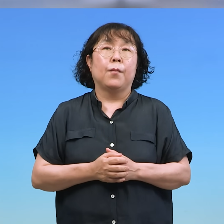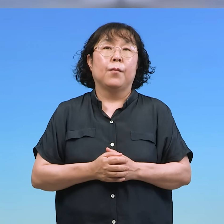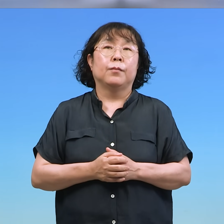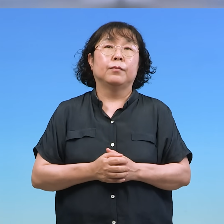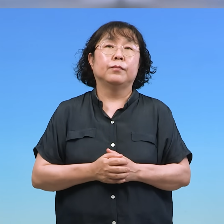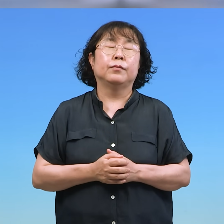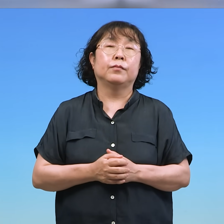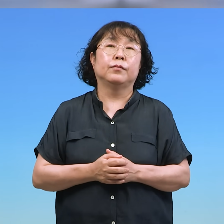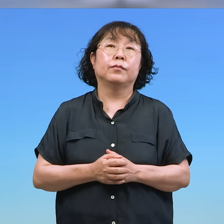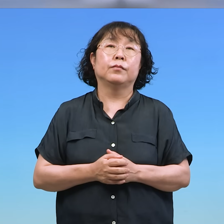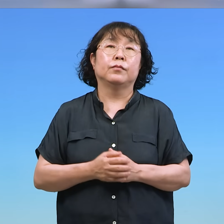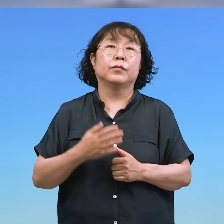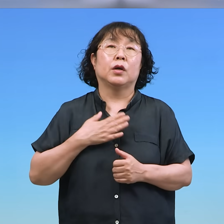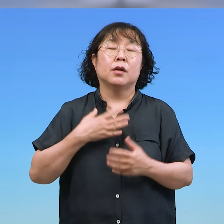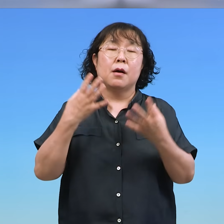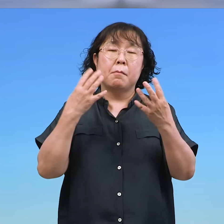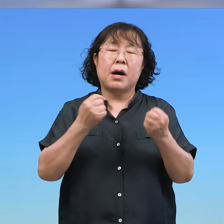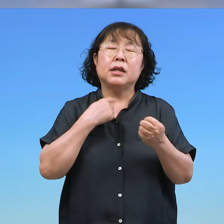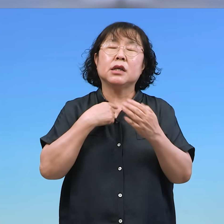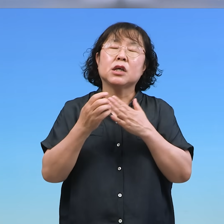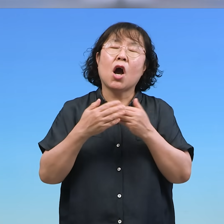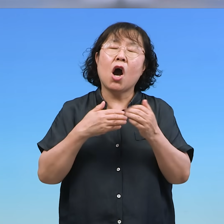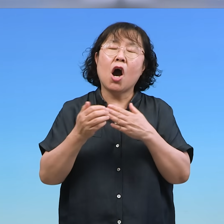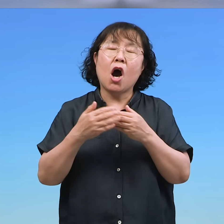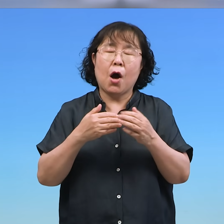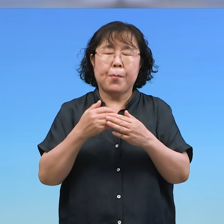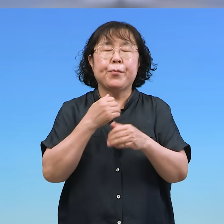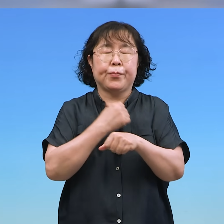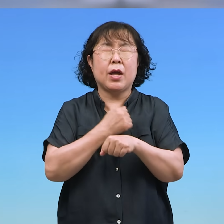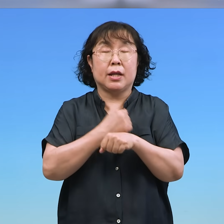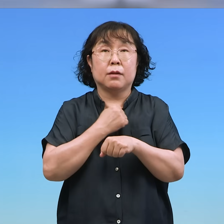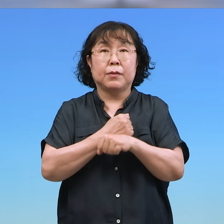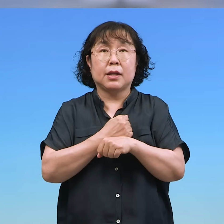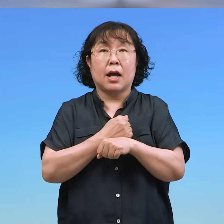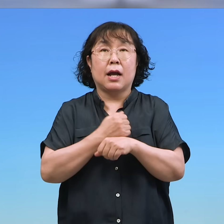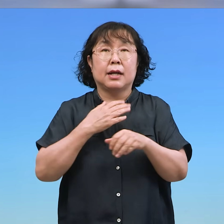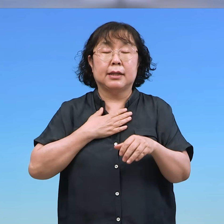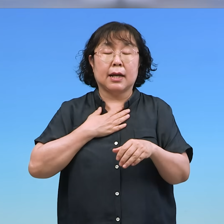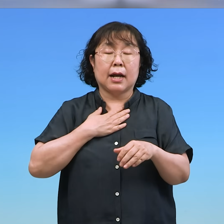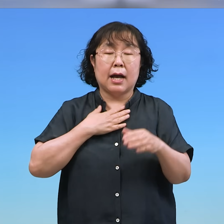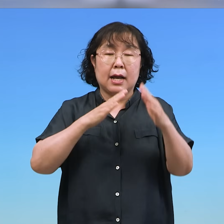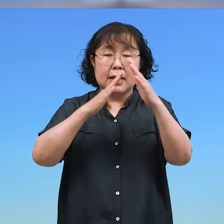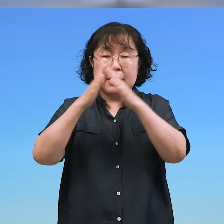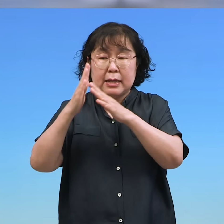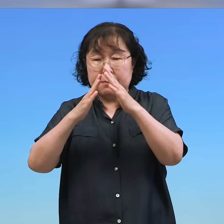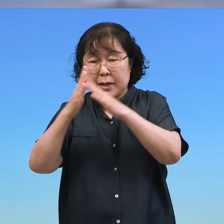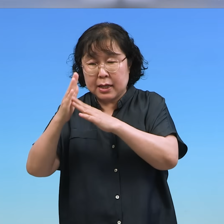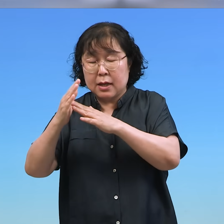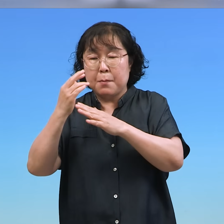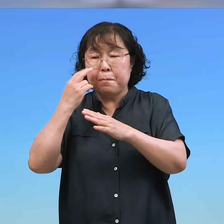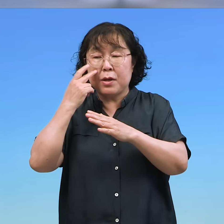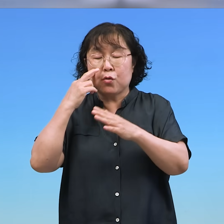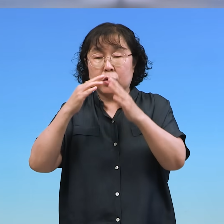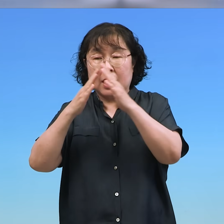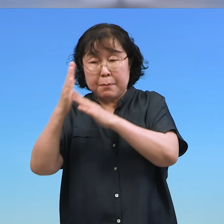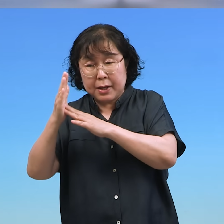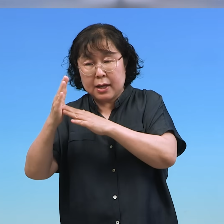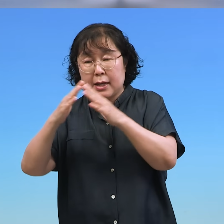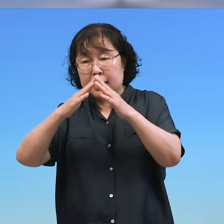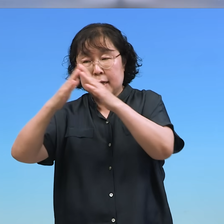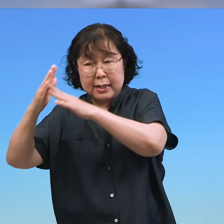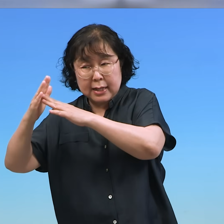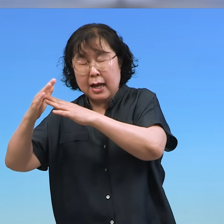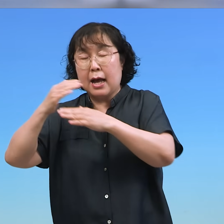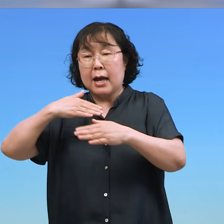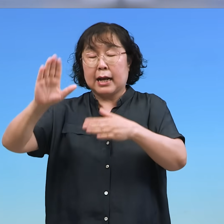저는 이걸 너무 잘 겪었습니다. 제가 왜 자꾸 이민 초기 이야기를 40년이 지난 그때 일을 자꾸 되뇌이는가